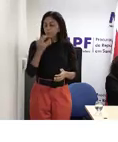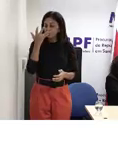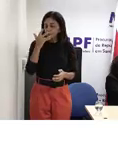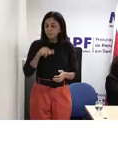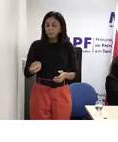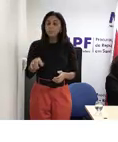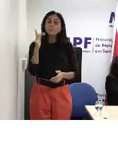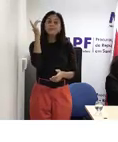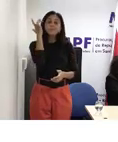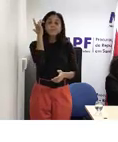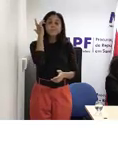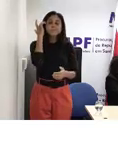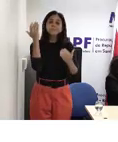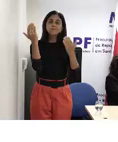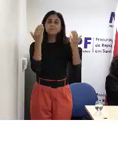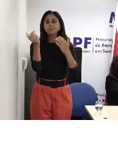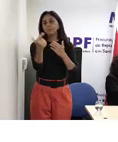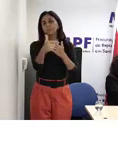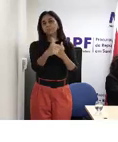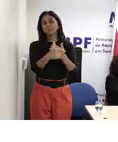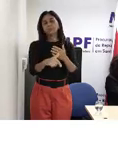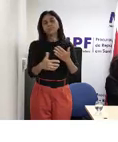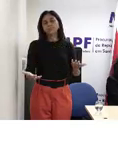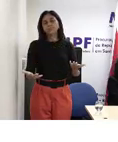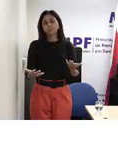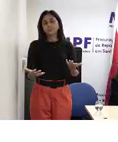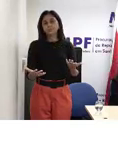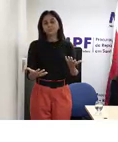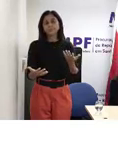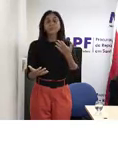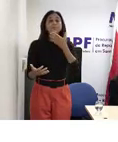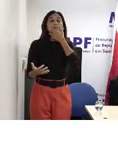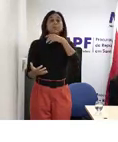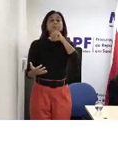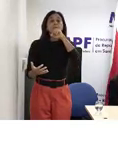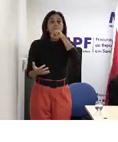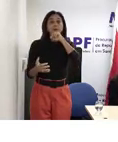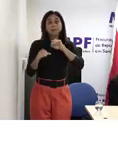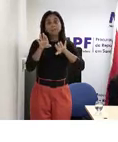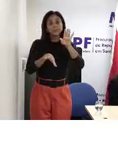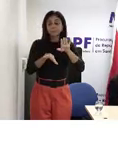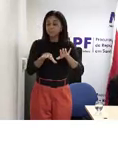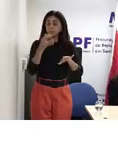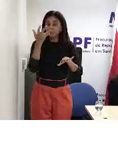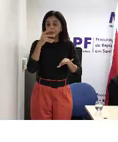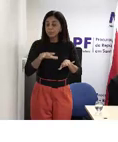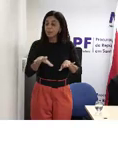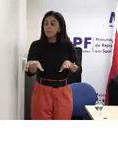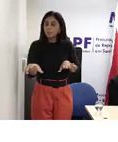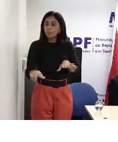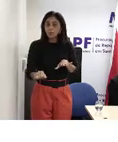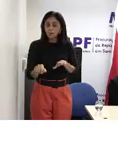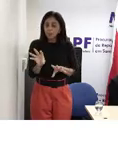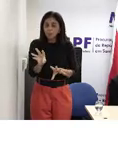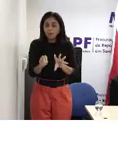delas um caso recente H 15 dias atrás no interior de São Paulo o próprio pai de 30 anos de idade entrando daquela máxima lá